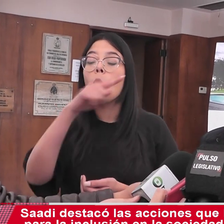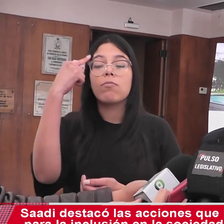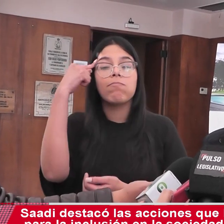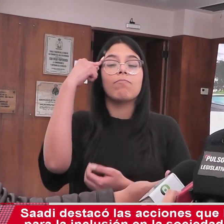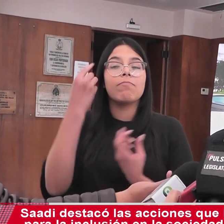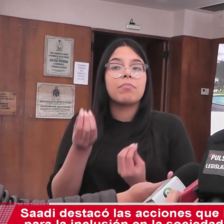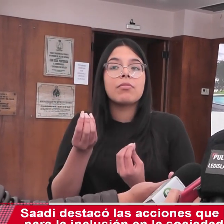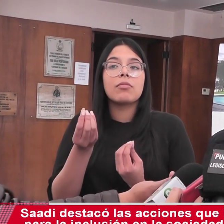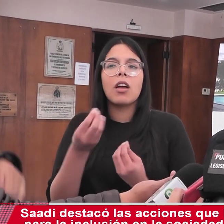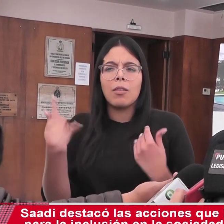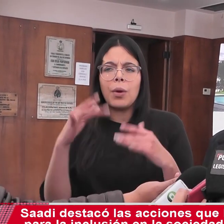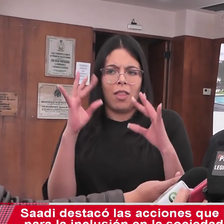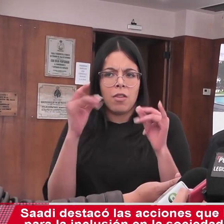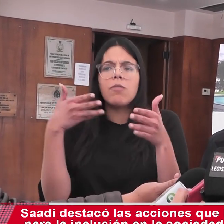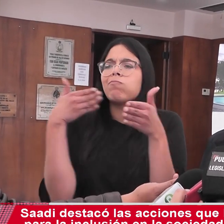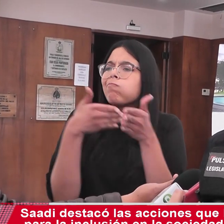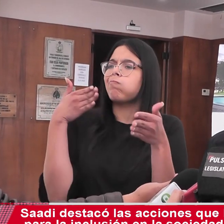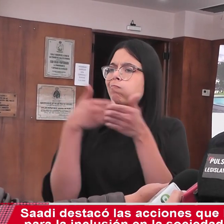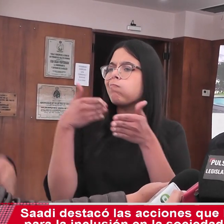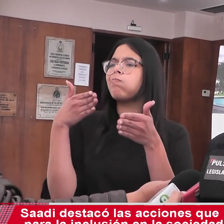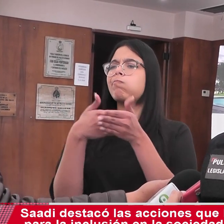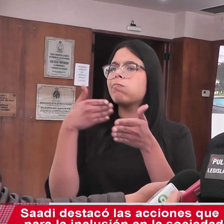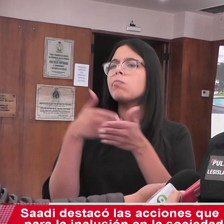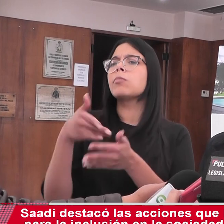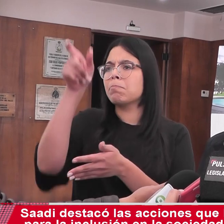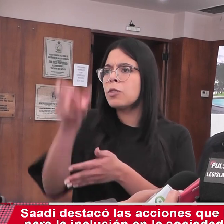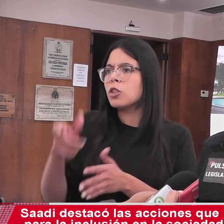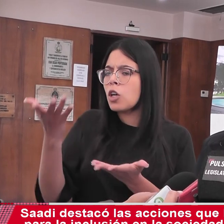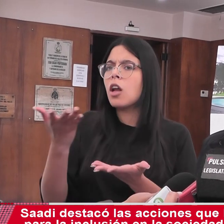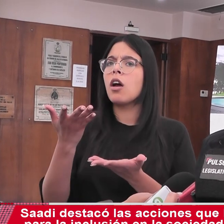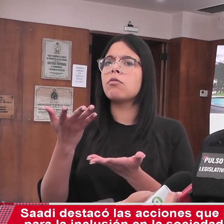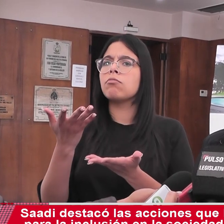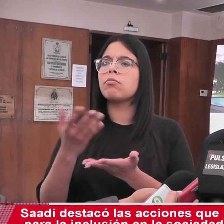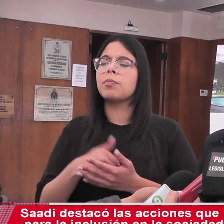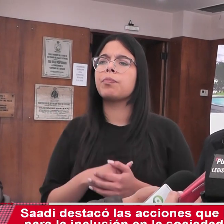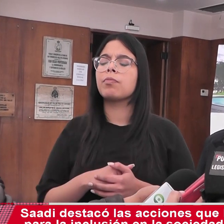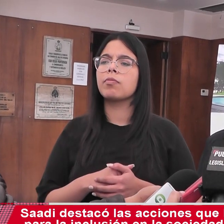Imagínense ustedes las dificultades que tiene una persona